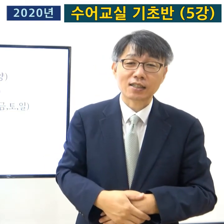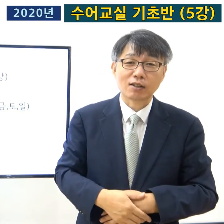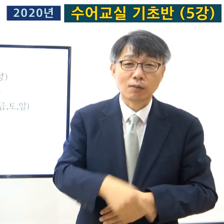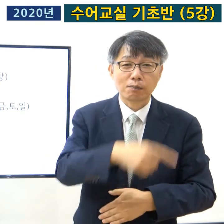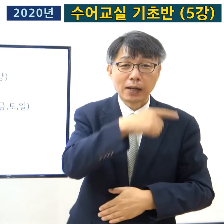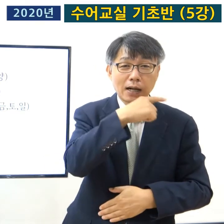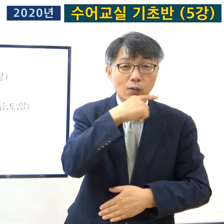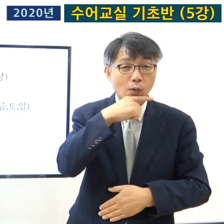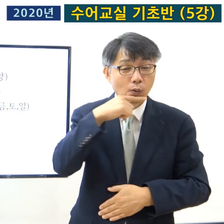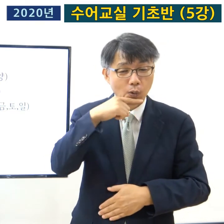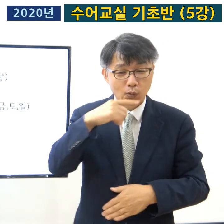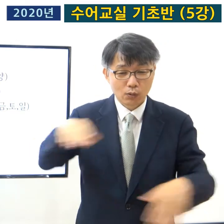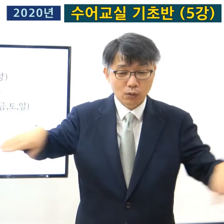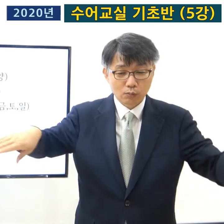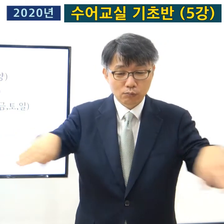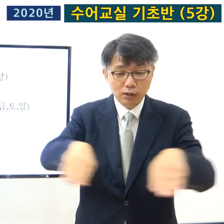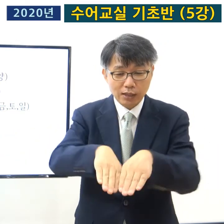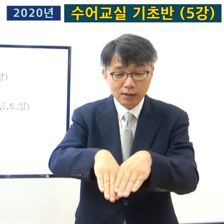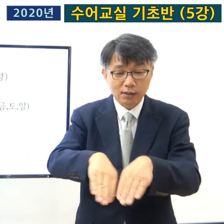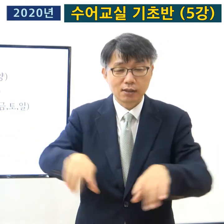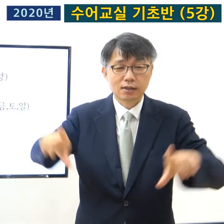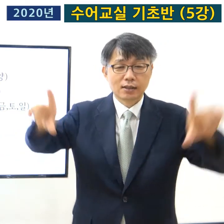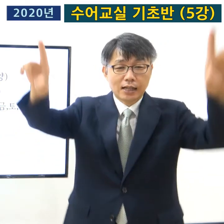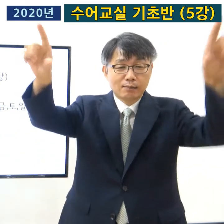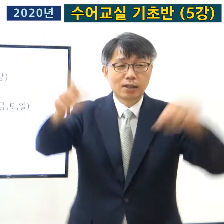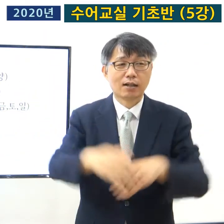있잖아요. 빨갛고 문 닫는 날입니다.